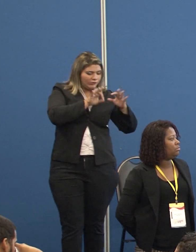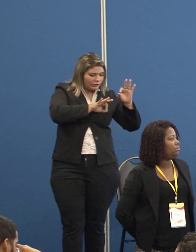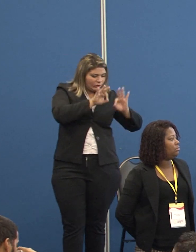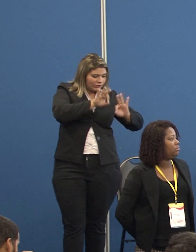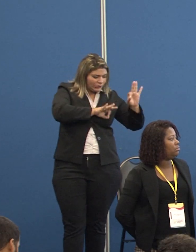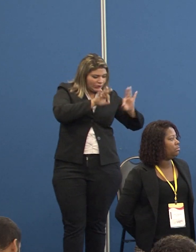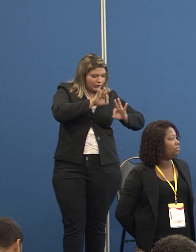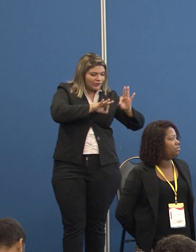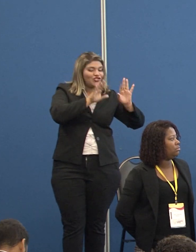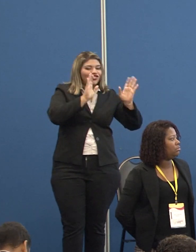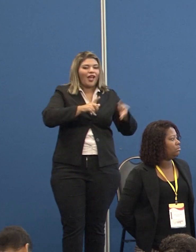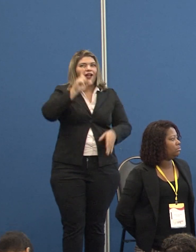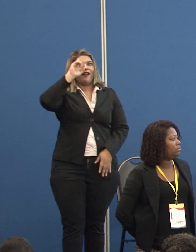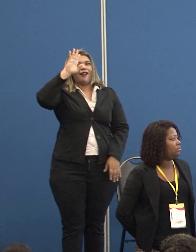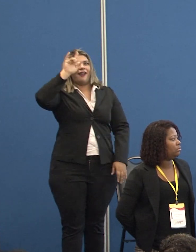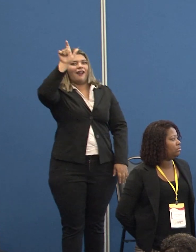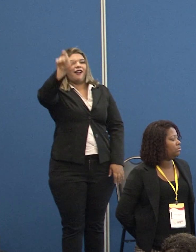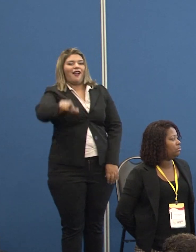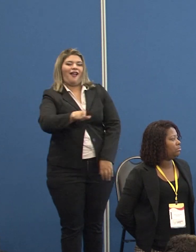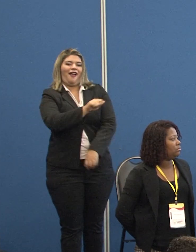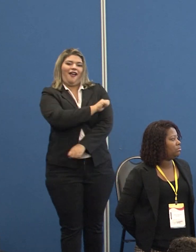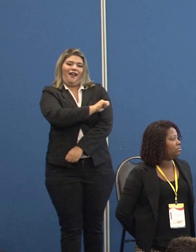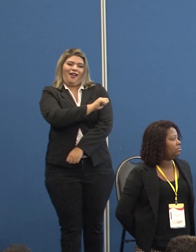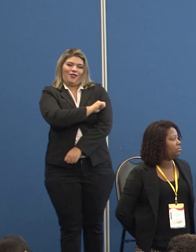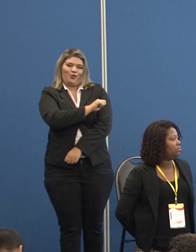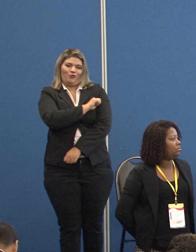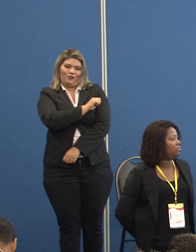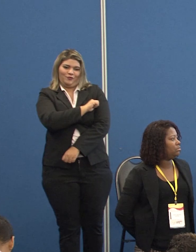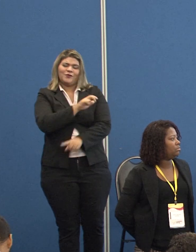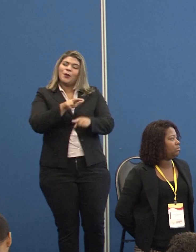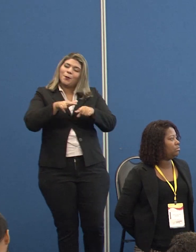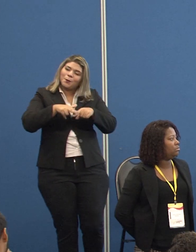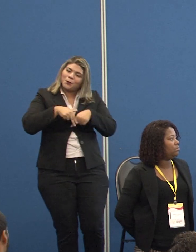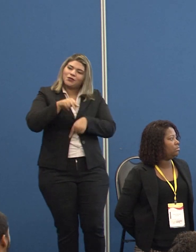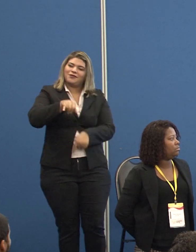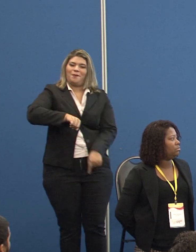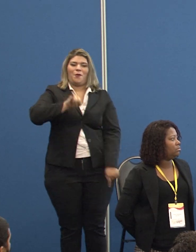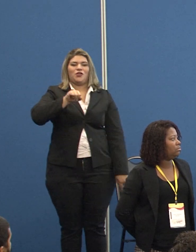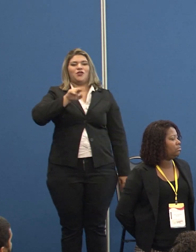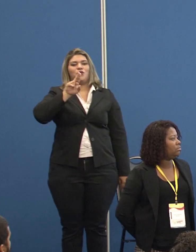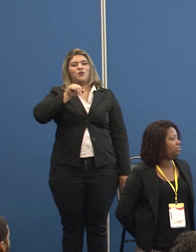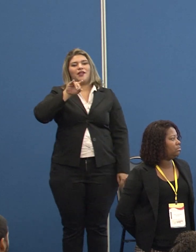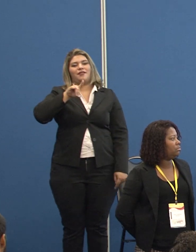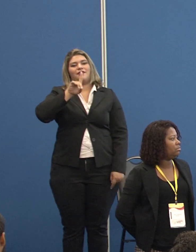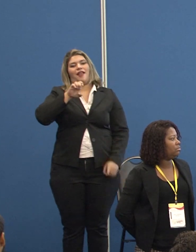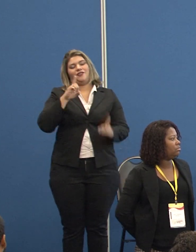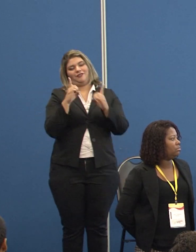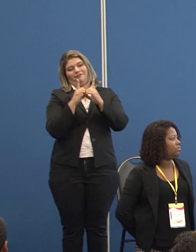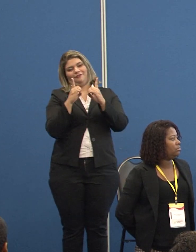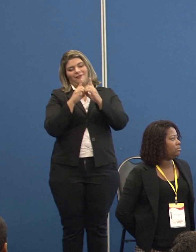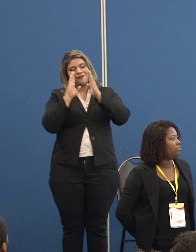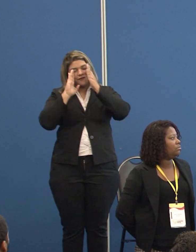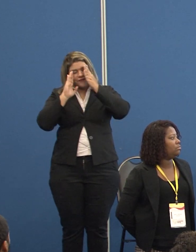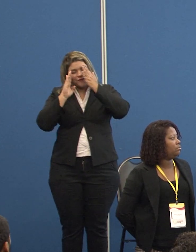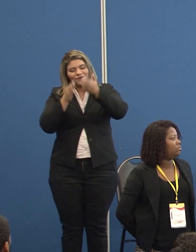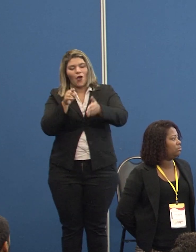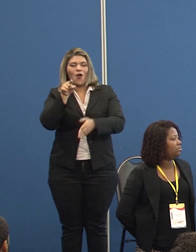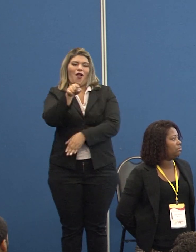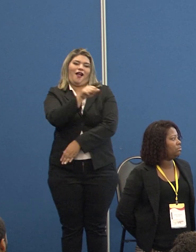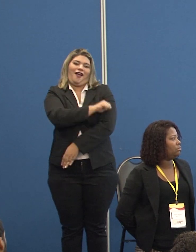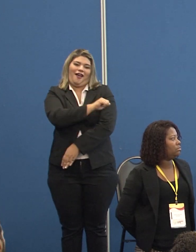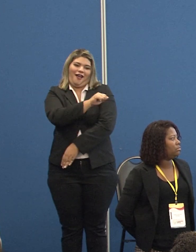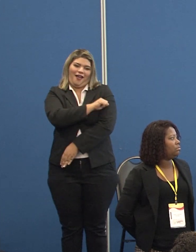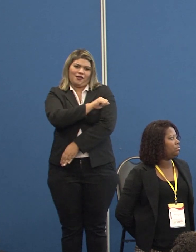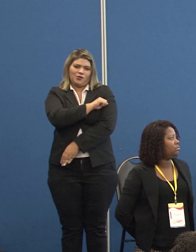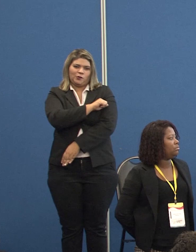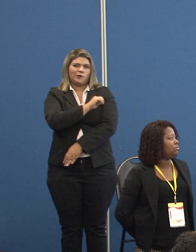trabalhar com unidade, dentro de sala bilíngue. É focar o aluno realmente na aprendizagem. Se eu sei